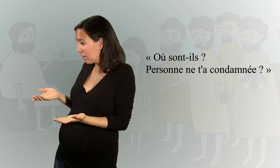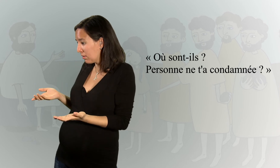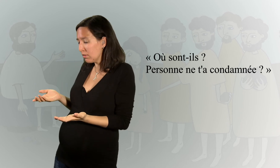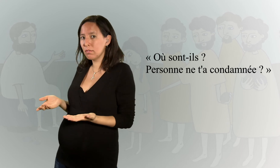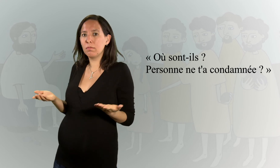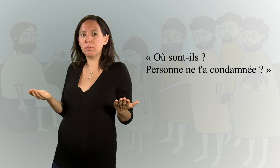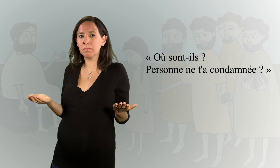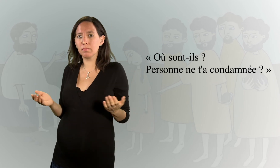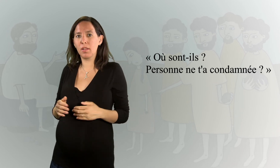t'a condamné ? »